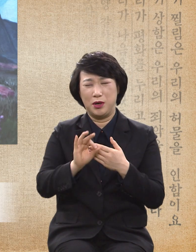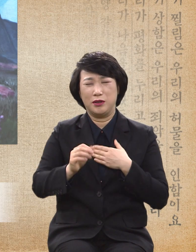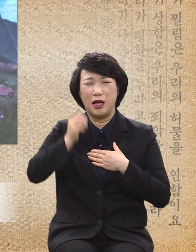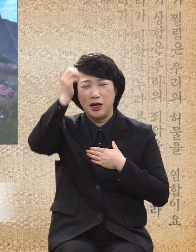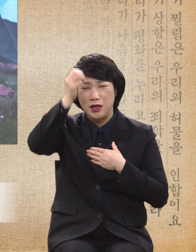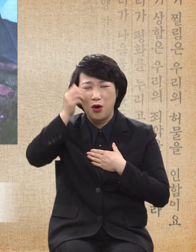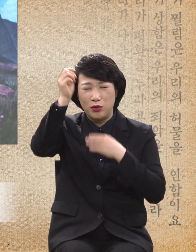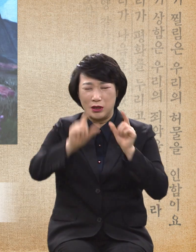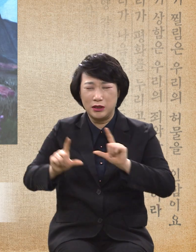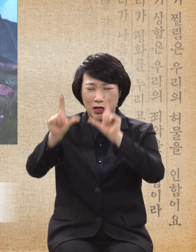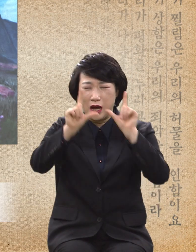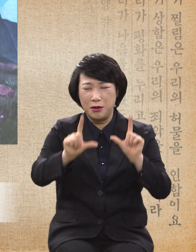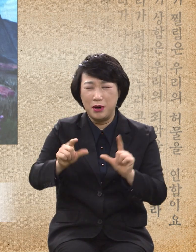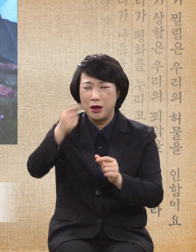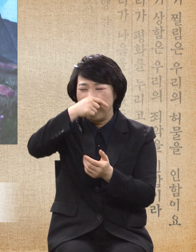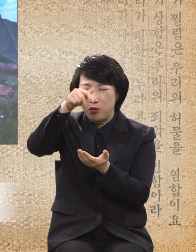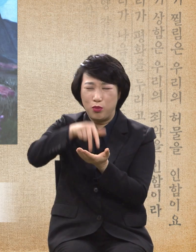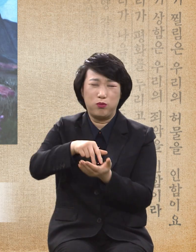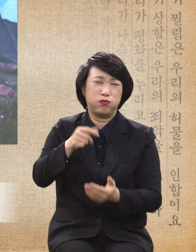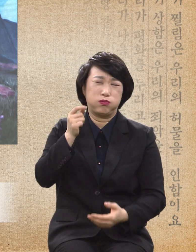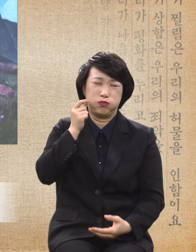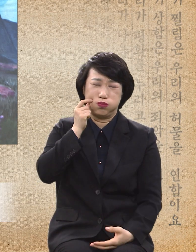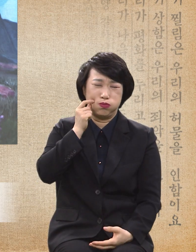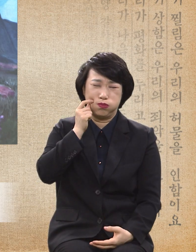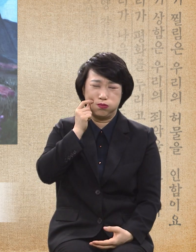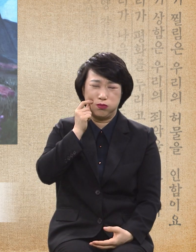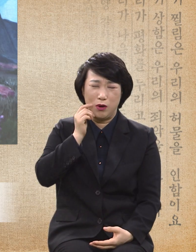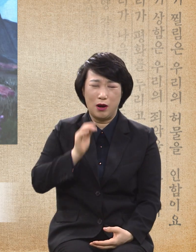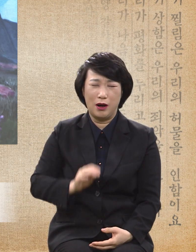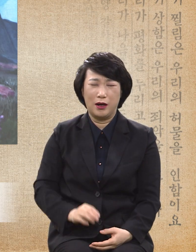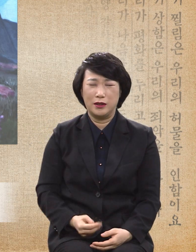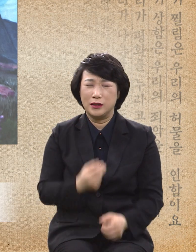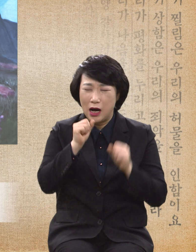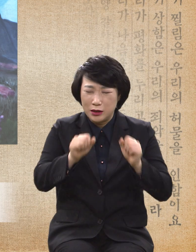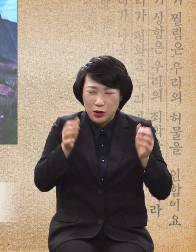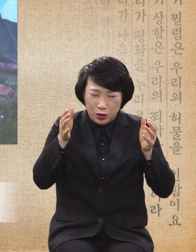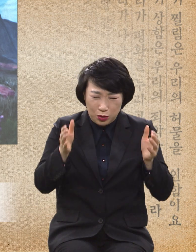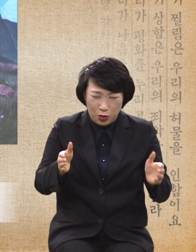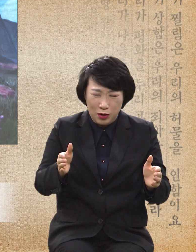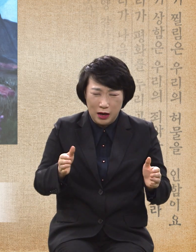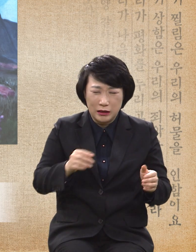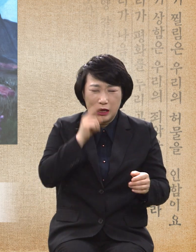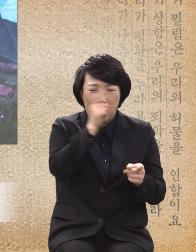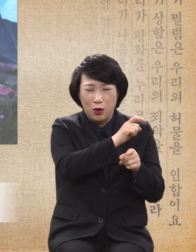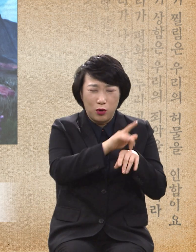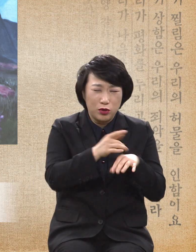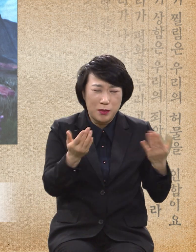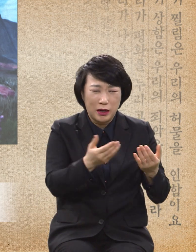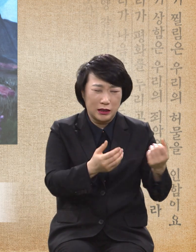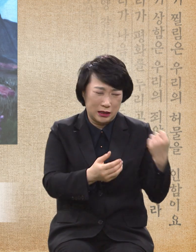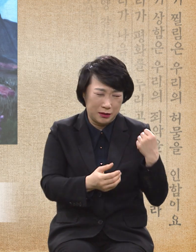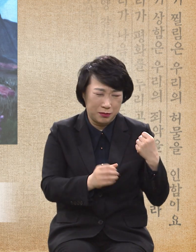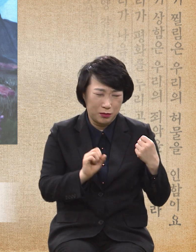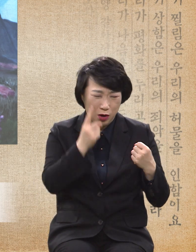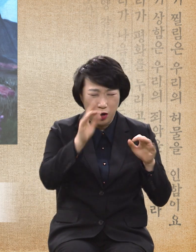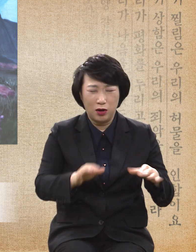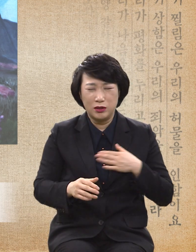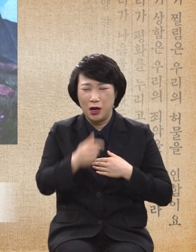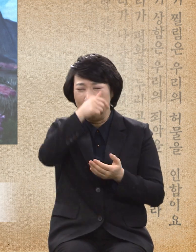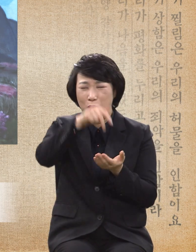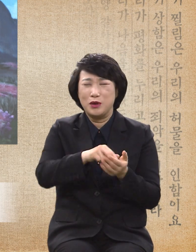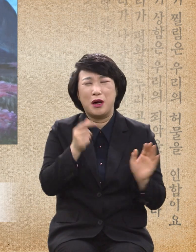영혼의 삶에 보장이 없습니다. 이 땅에 사는 동안 악한 세력에서 보장이